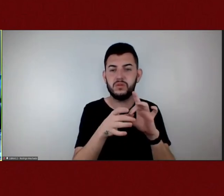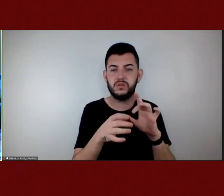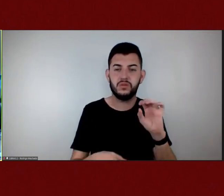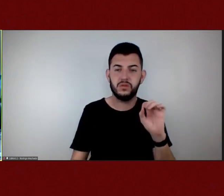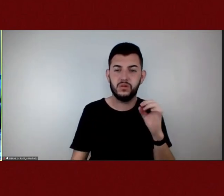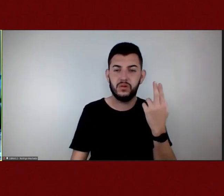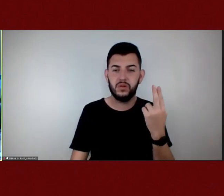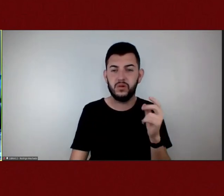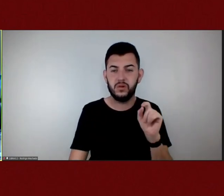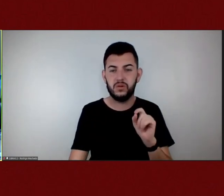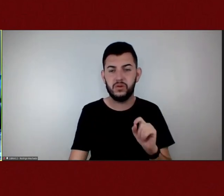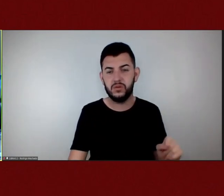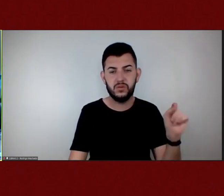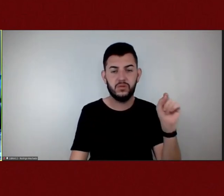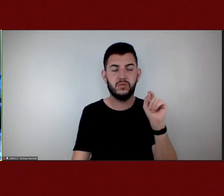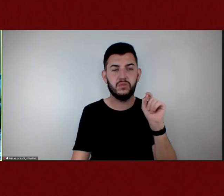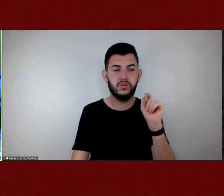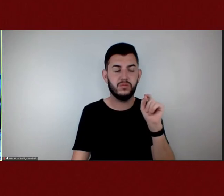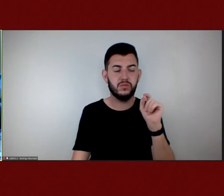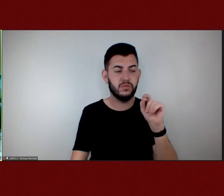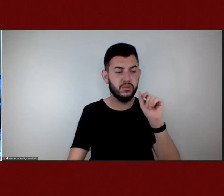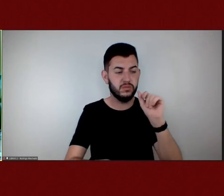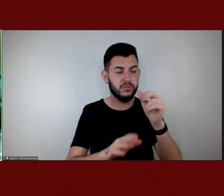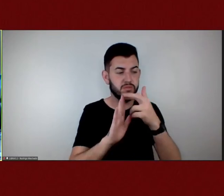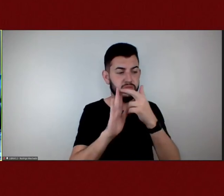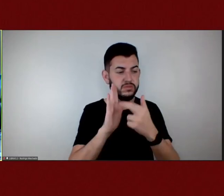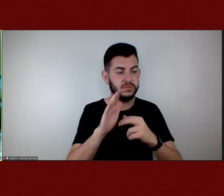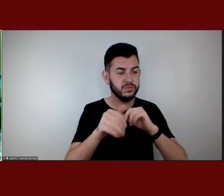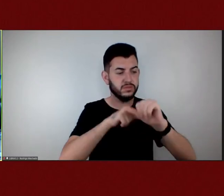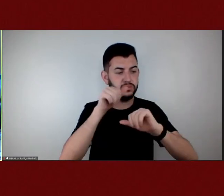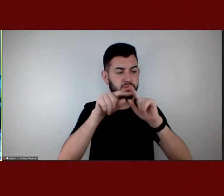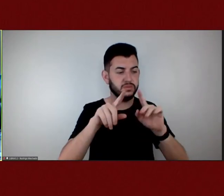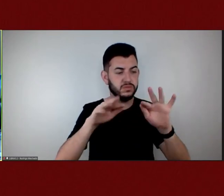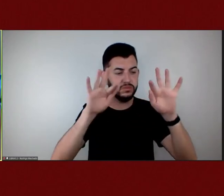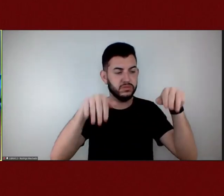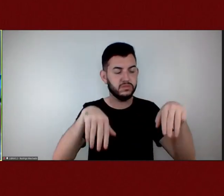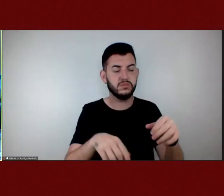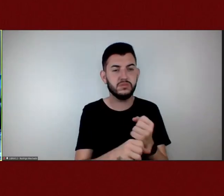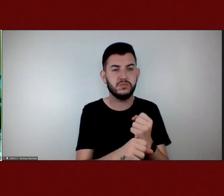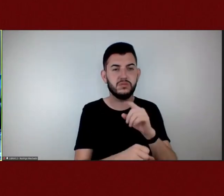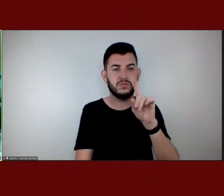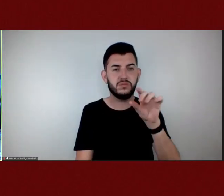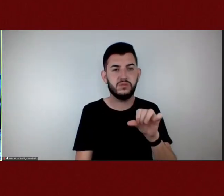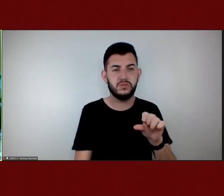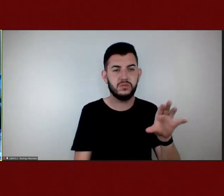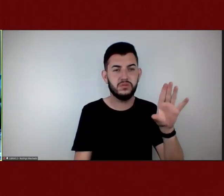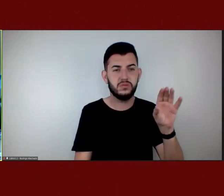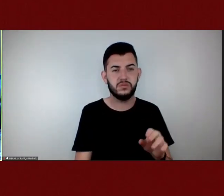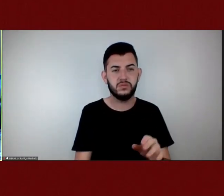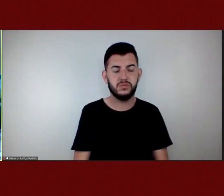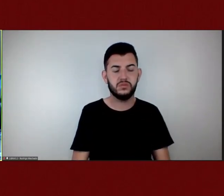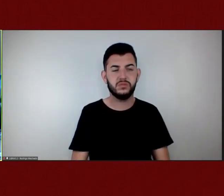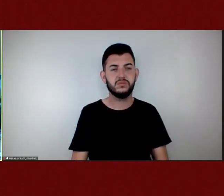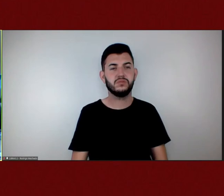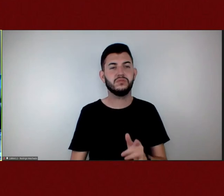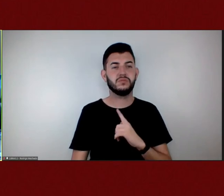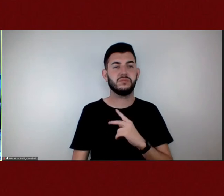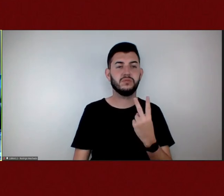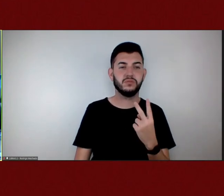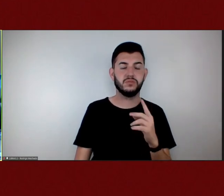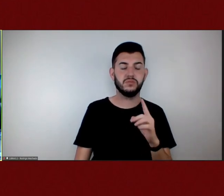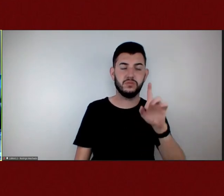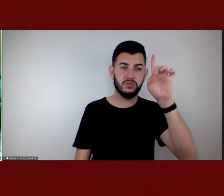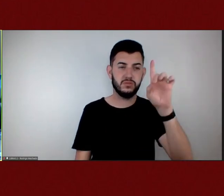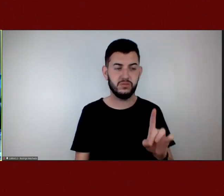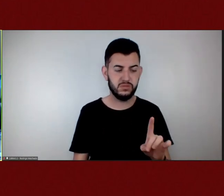PC. Mas, ao final dos anos 80, já com duas direções nacionais completamente